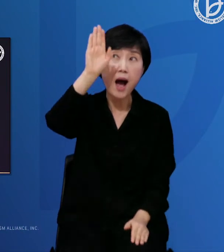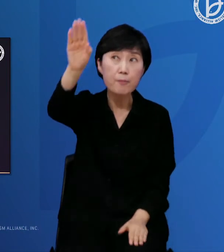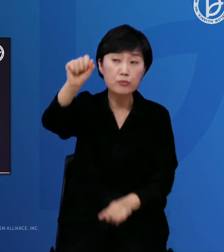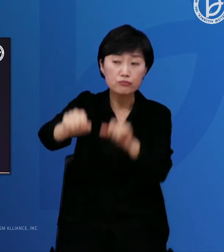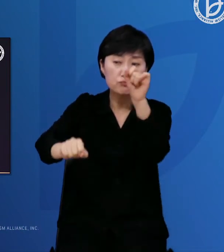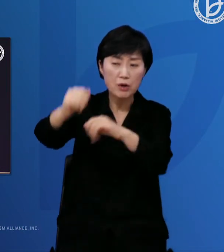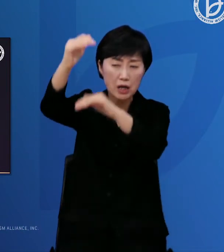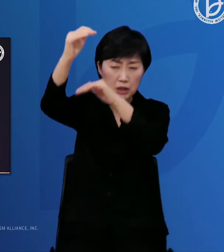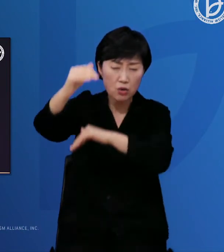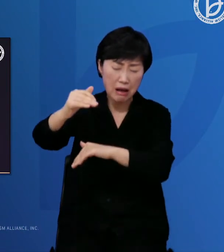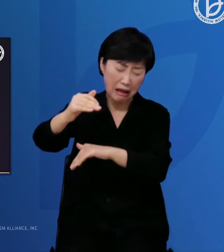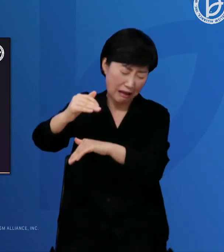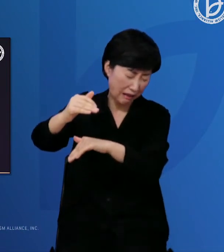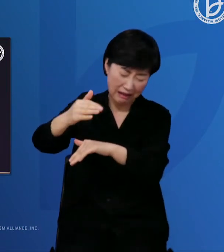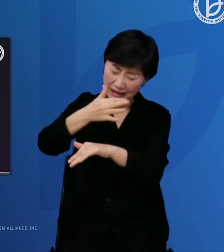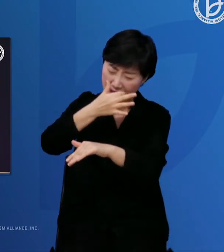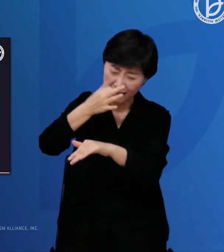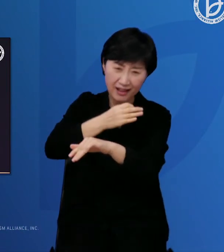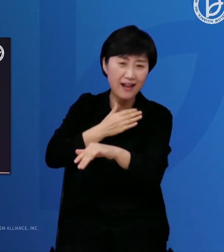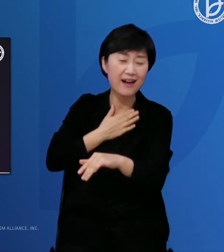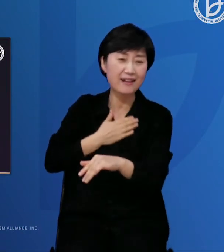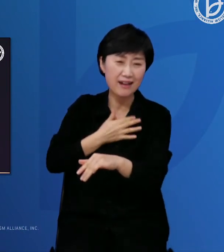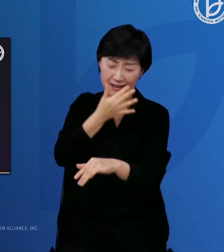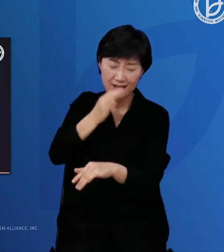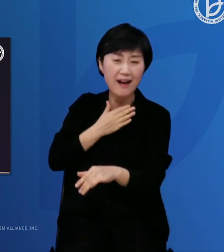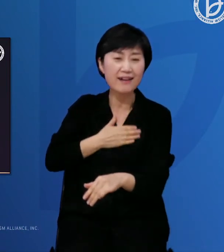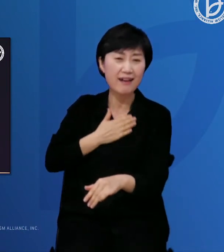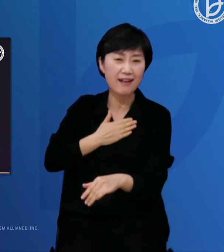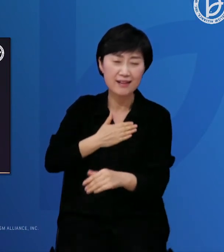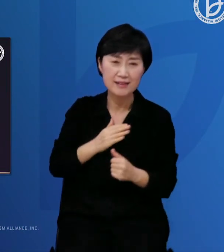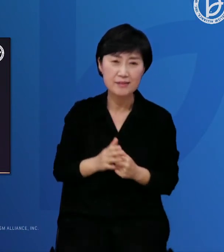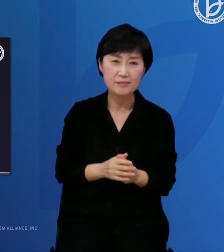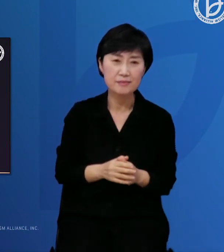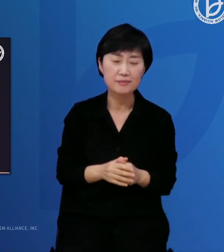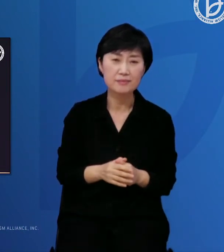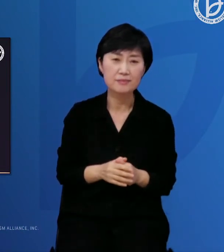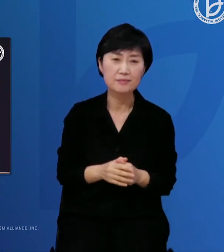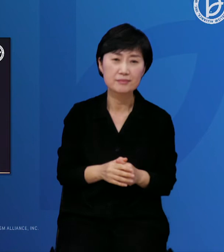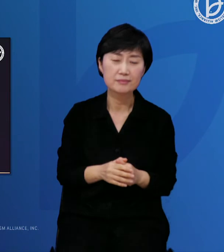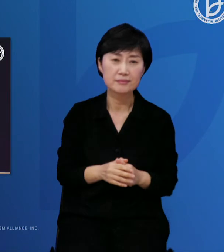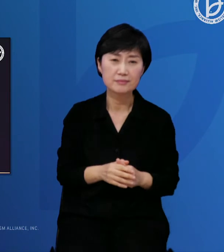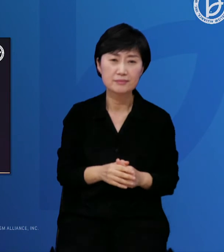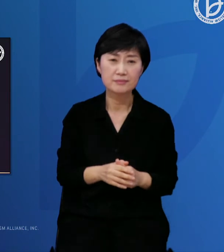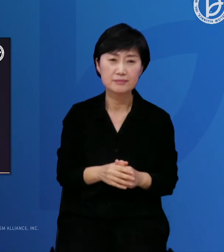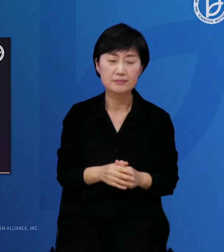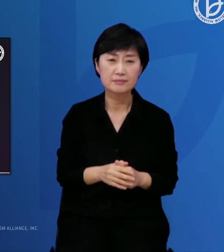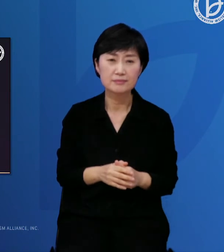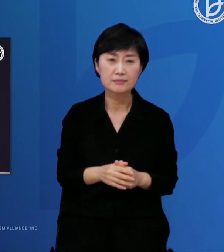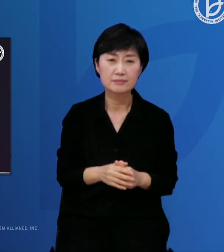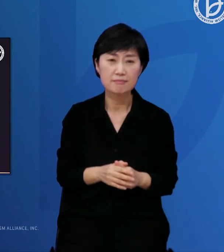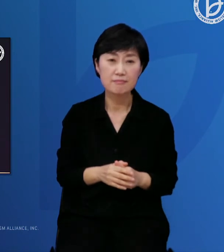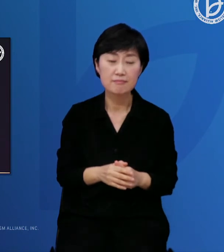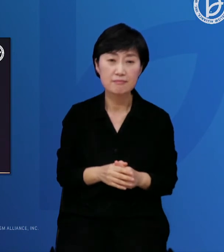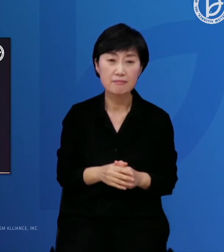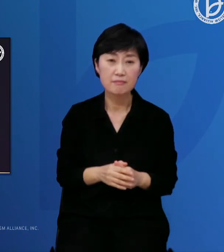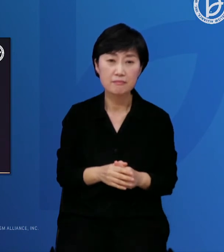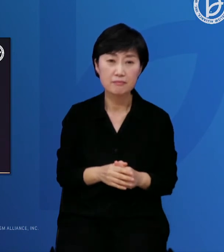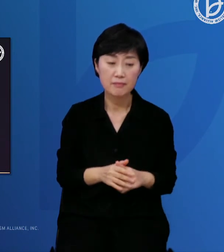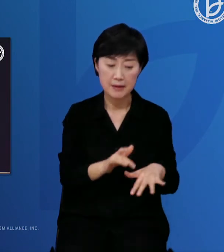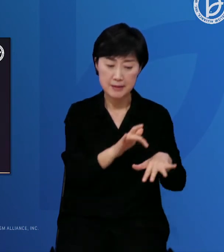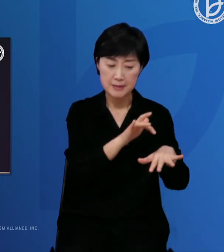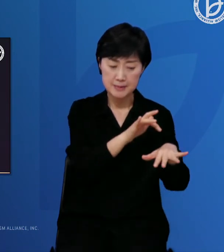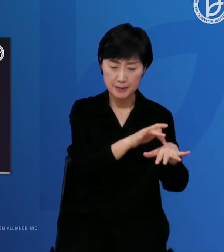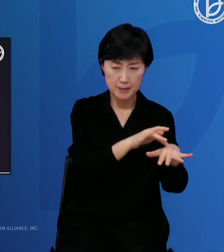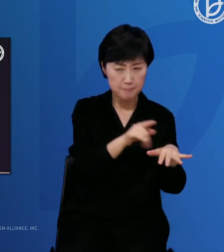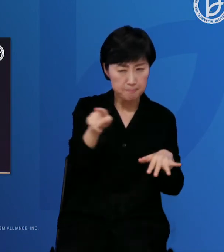알고 있습니다. He also knew very full well exactly what kind of ministry and work Jesus would carry out in the future. 그래서 어마어마한 시험을 걸은